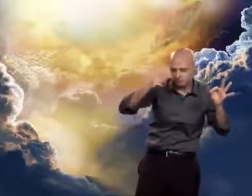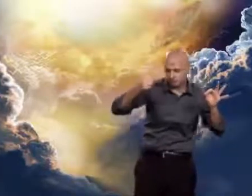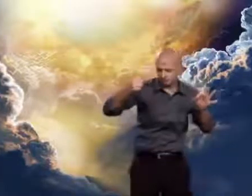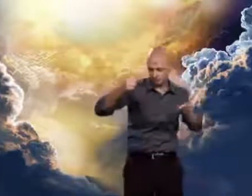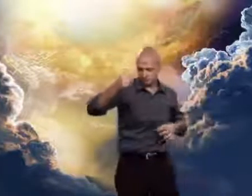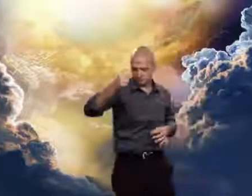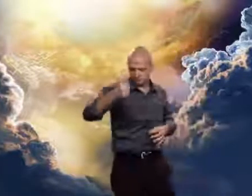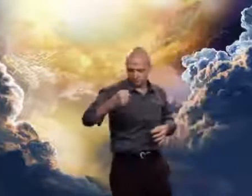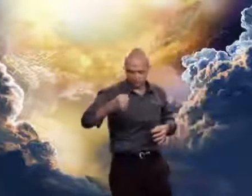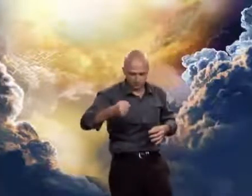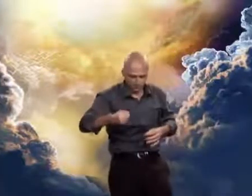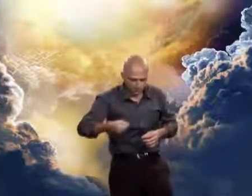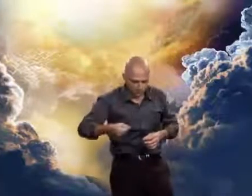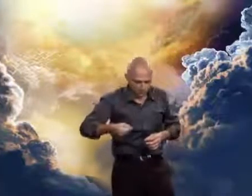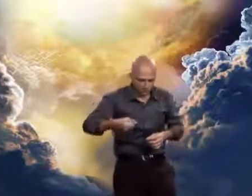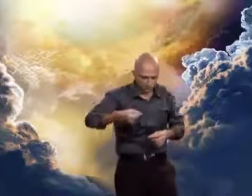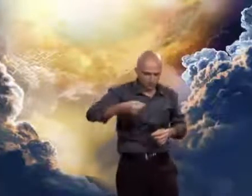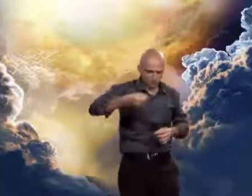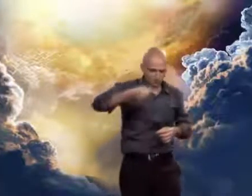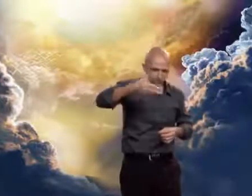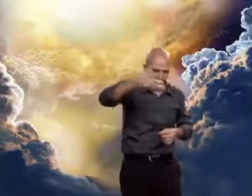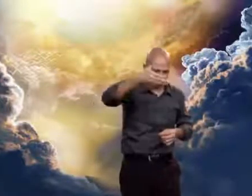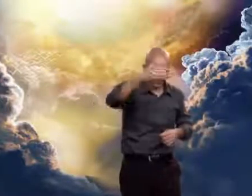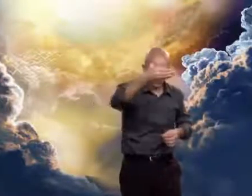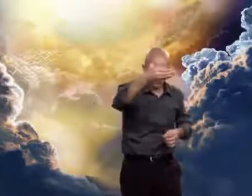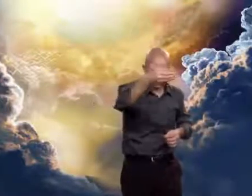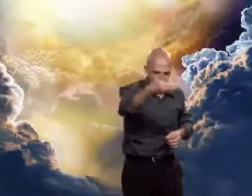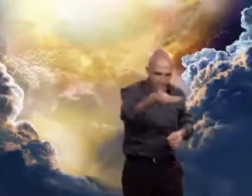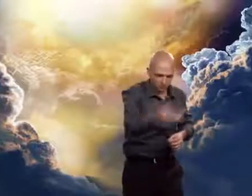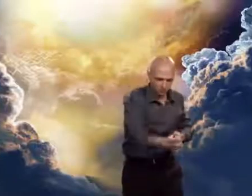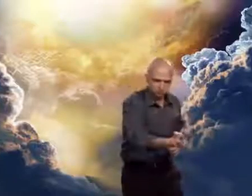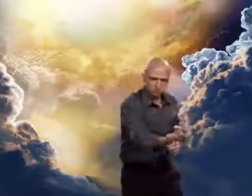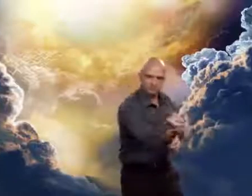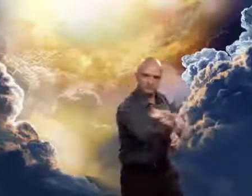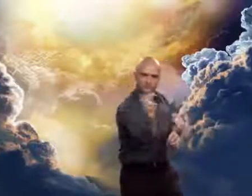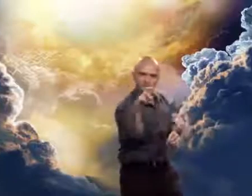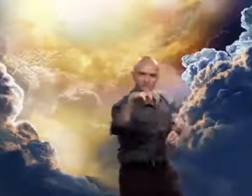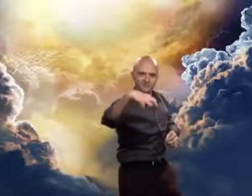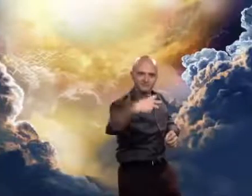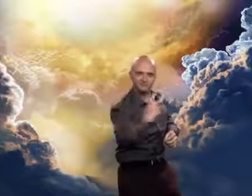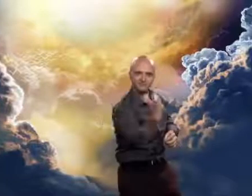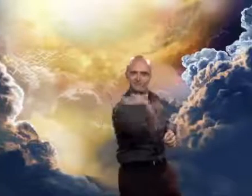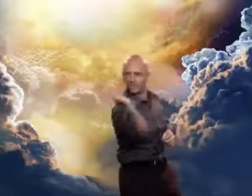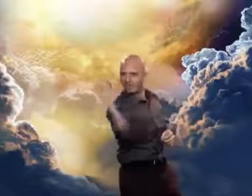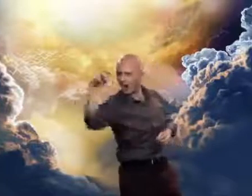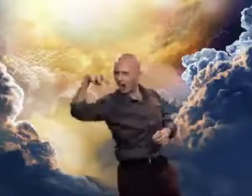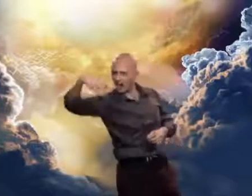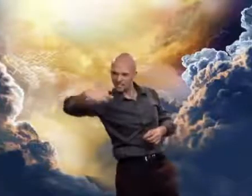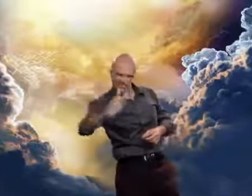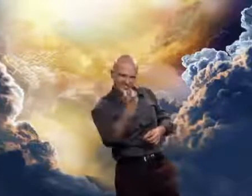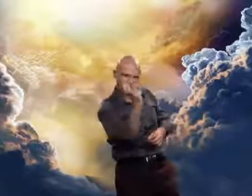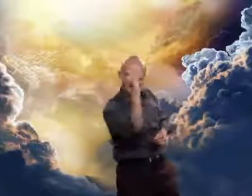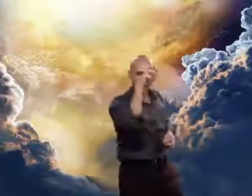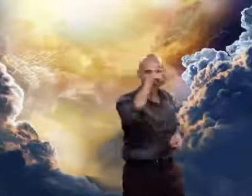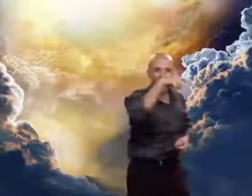será em direção para baixo. Atraente a quem ama os prazeres.